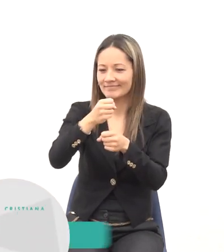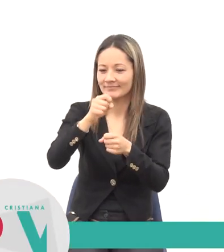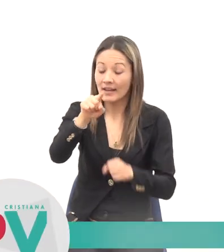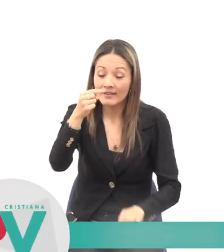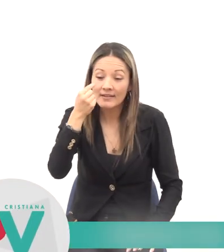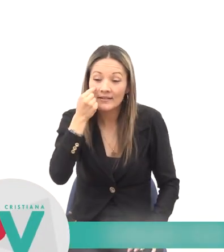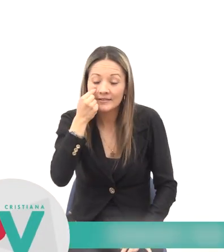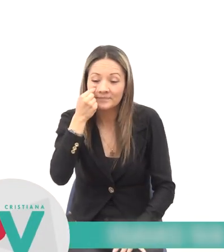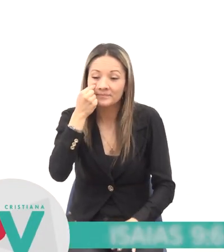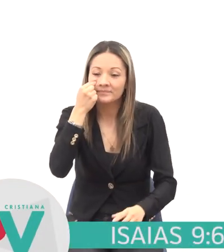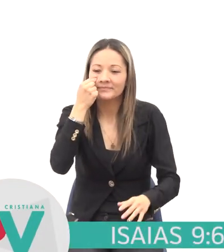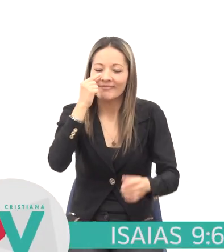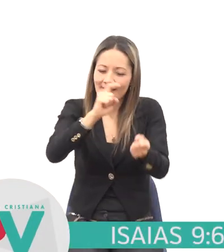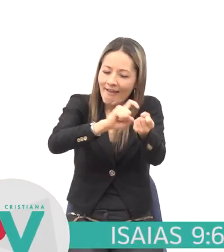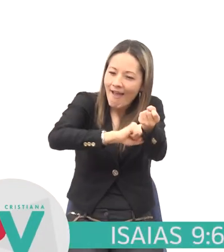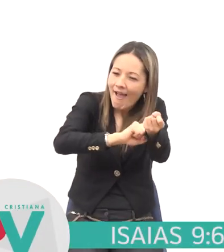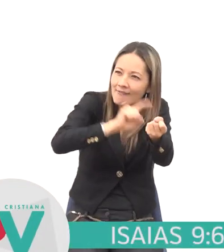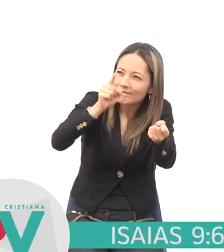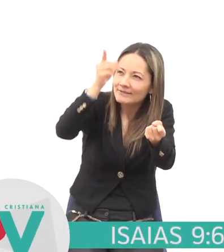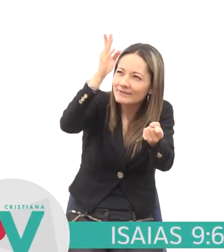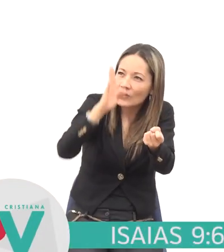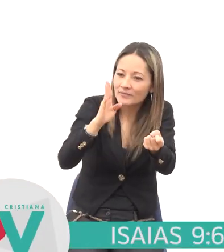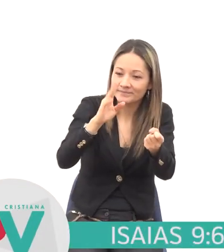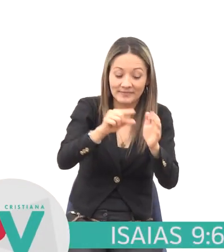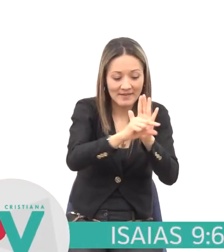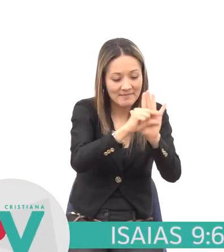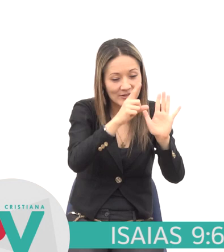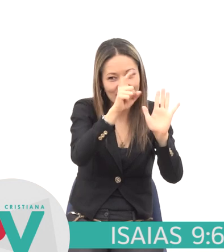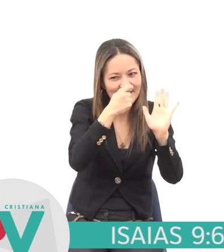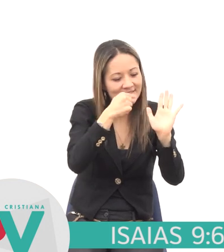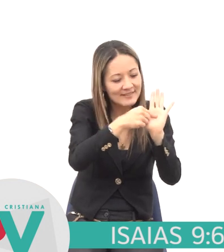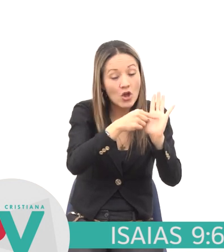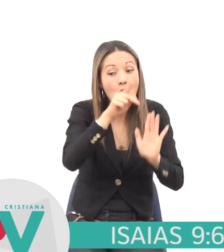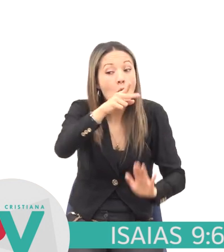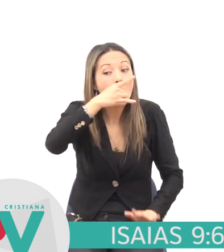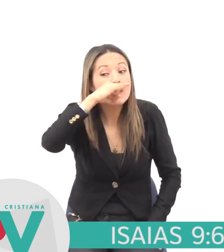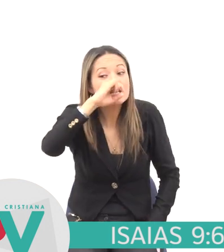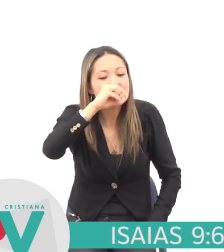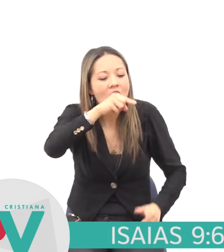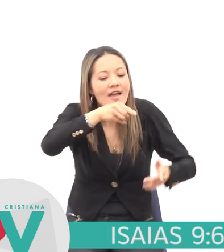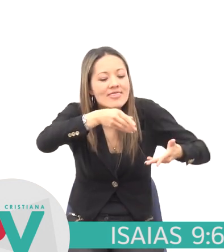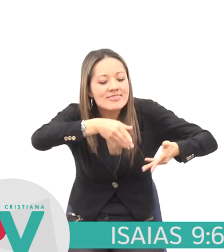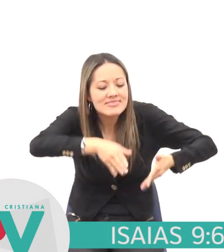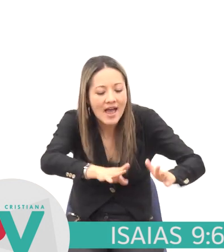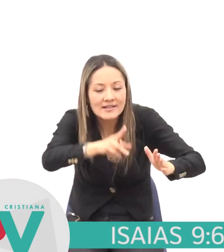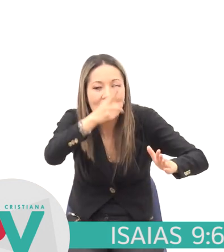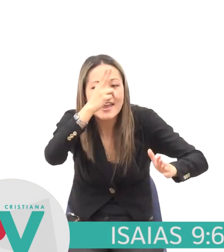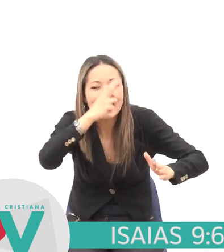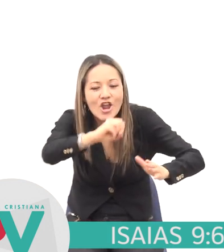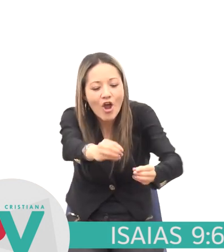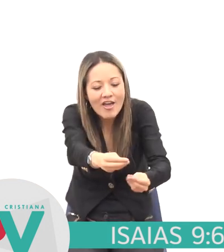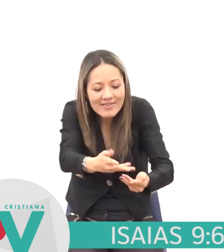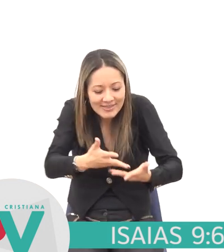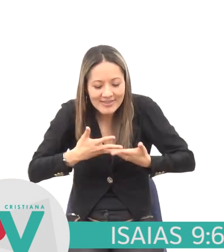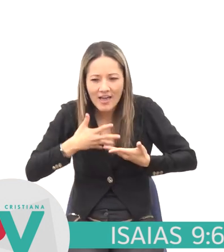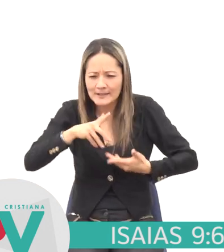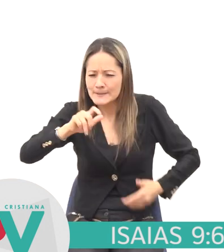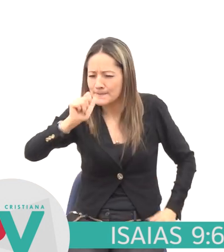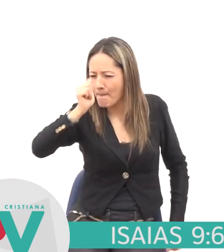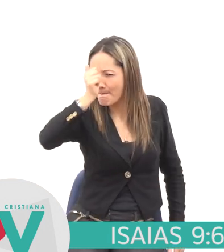Porque un niño Nos es nacido Hijo Nos es dado Y el principado Sobre su hombro Y se llamará Admirable